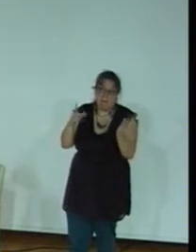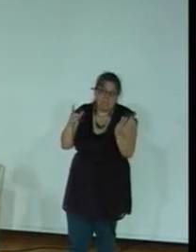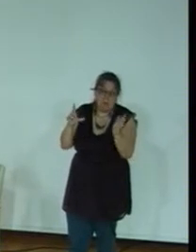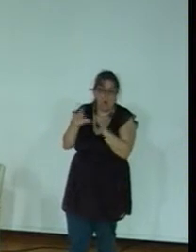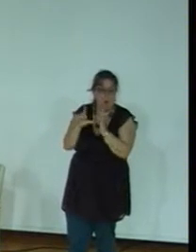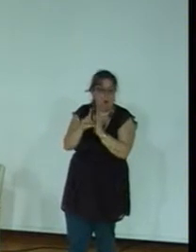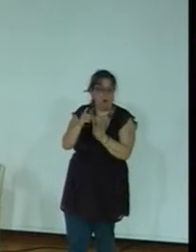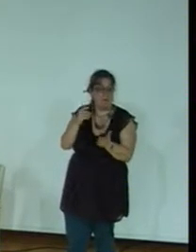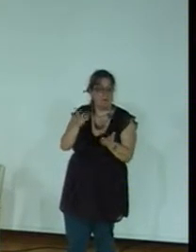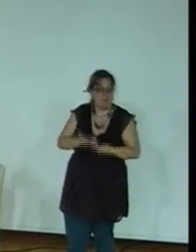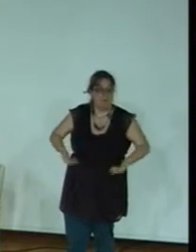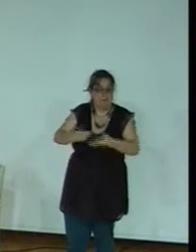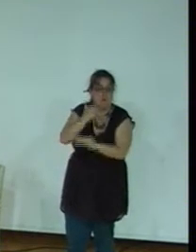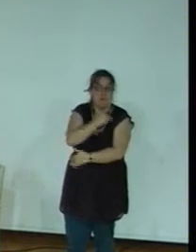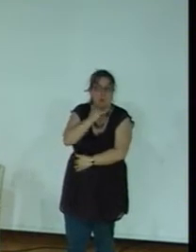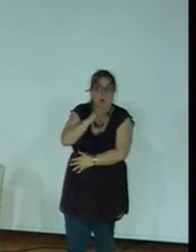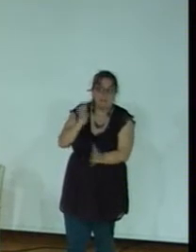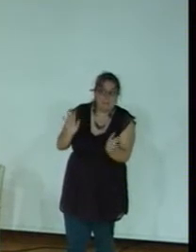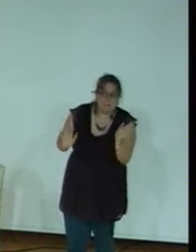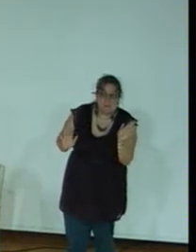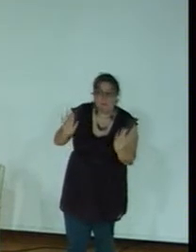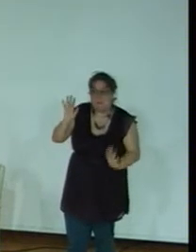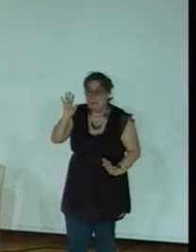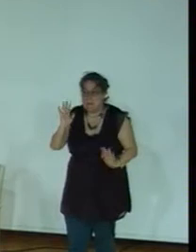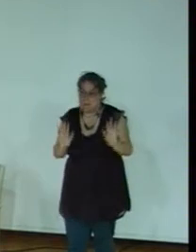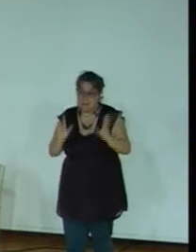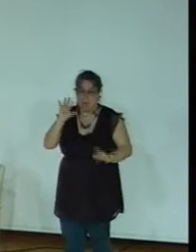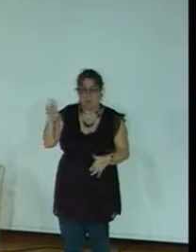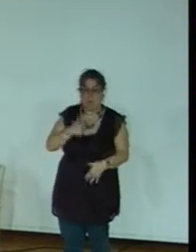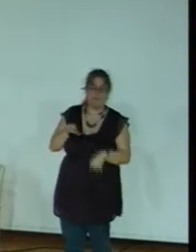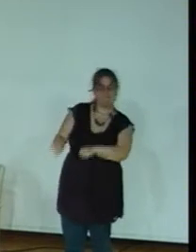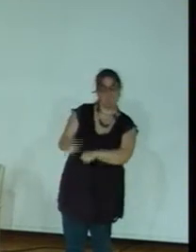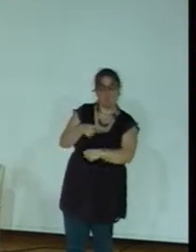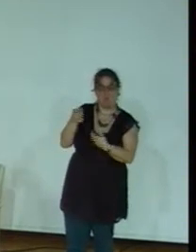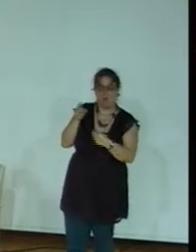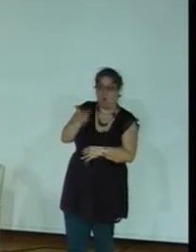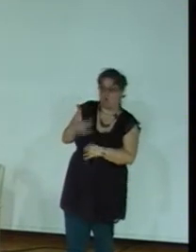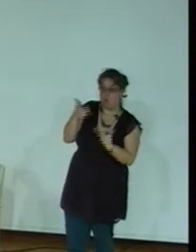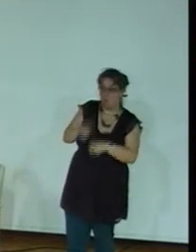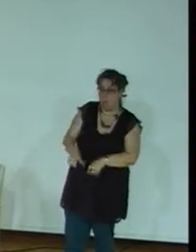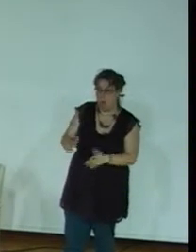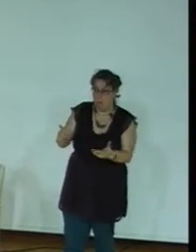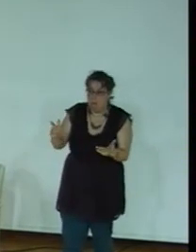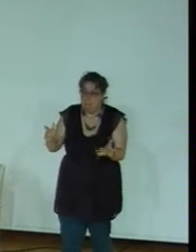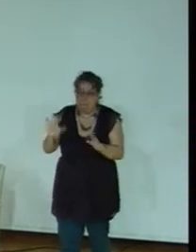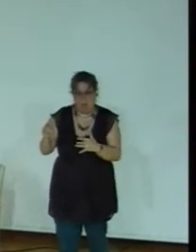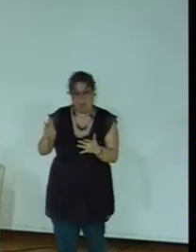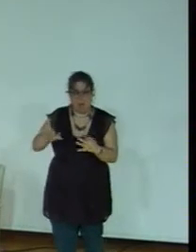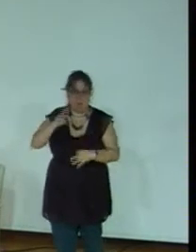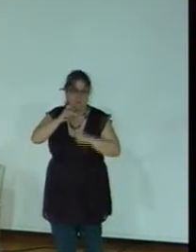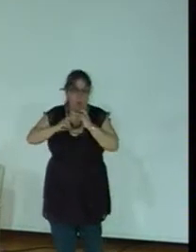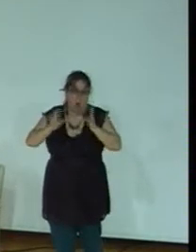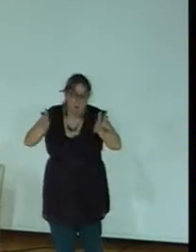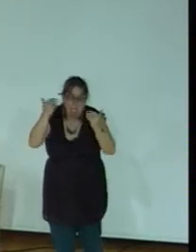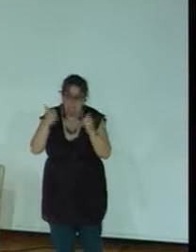un petit peu plus dangereux de s'y opposer, ou en tout cas, les réactions risquent d'être un peu plus hostiles. mais pas d'obligation à ce niveau-là.